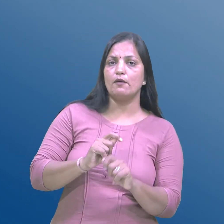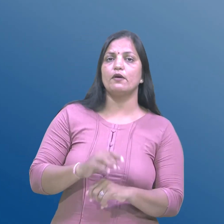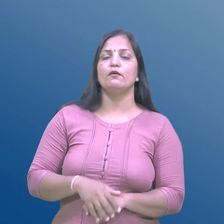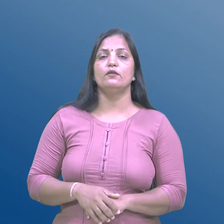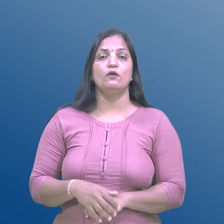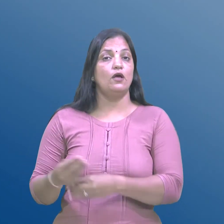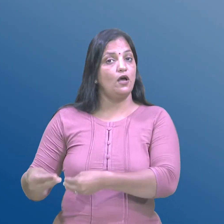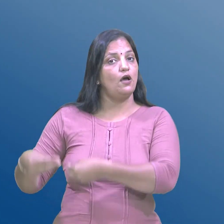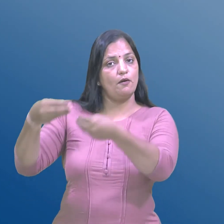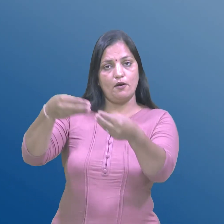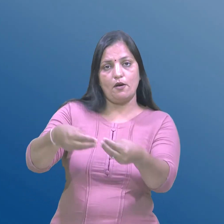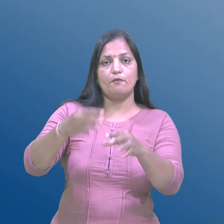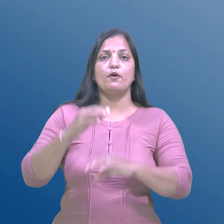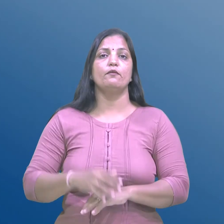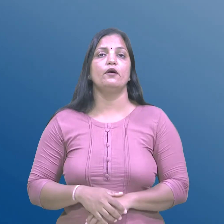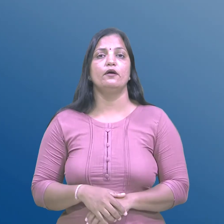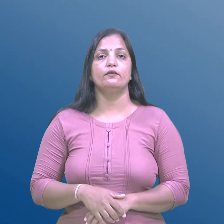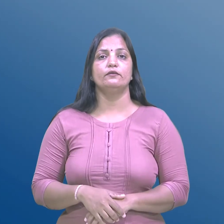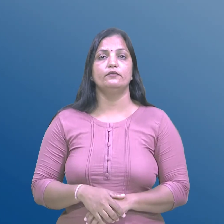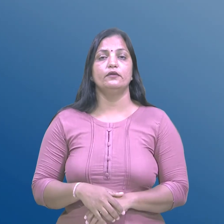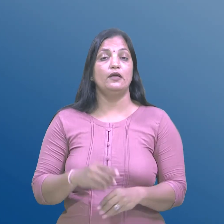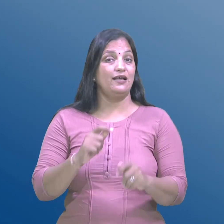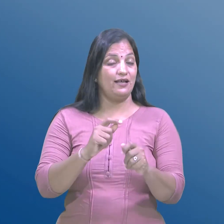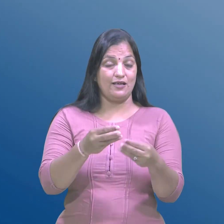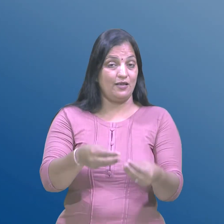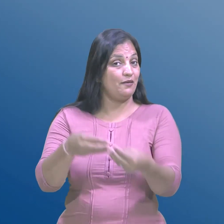પ્રદાન કરવામાં આવતી કોઈ પણ યોજના,